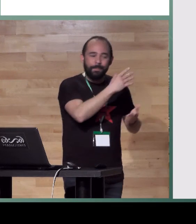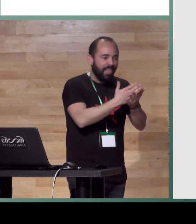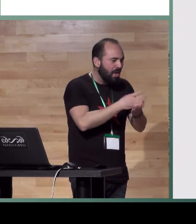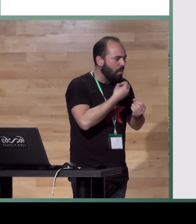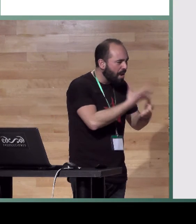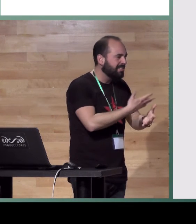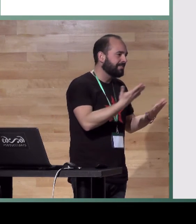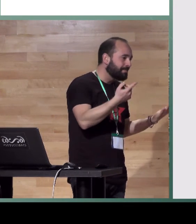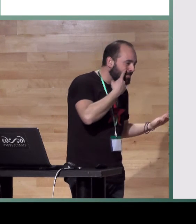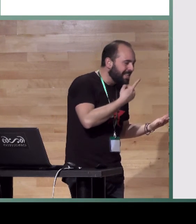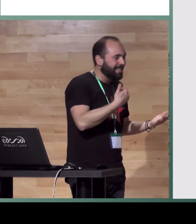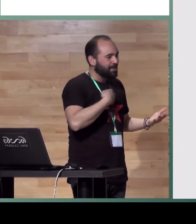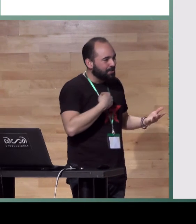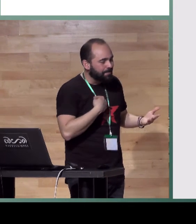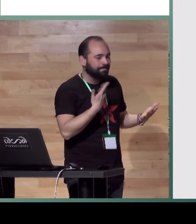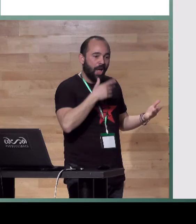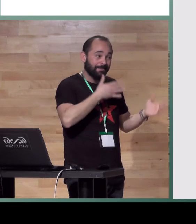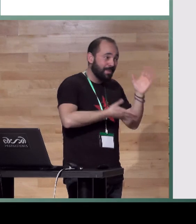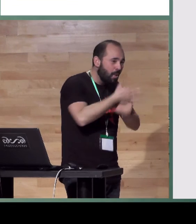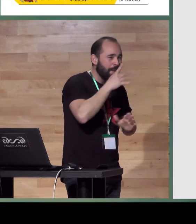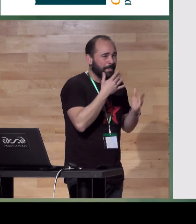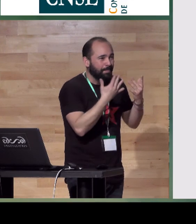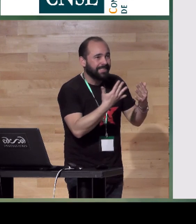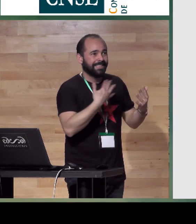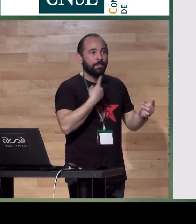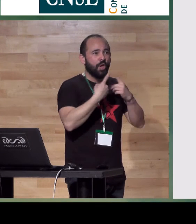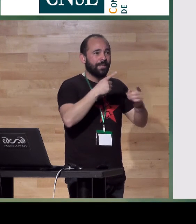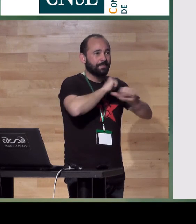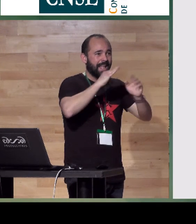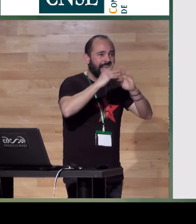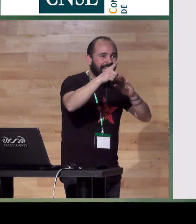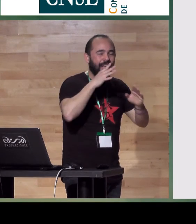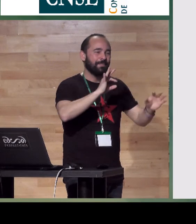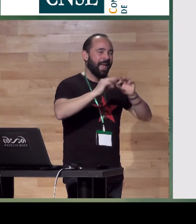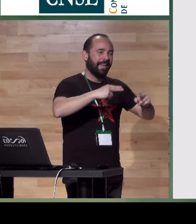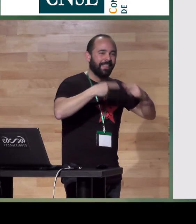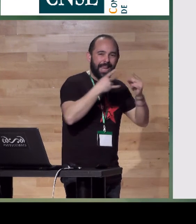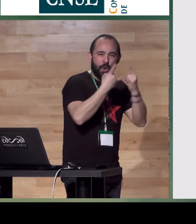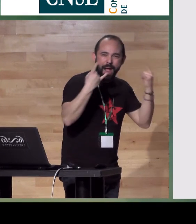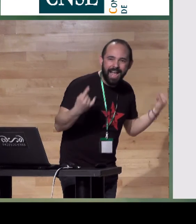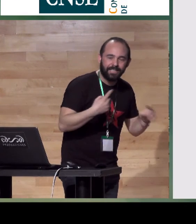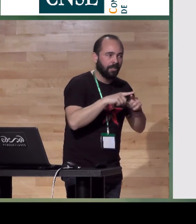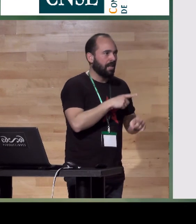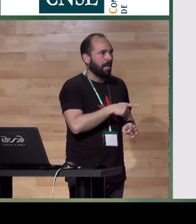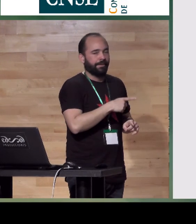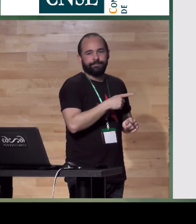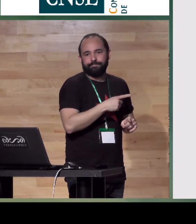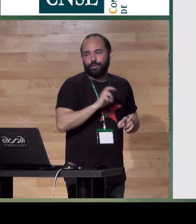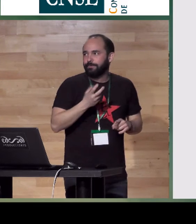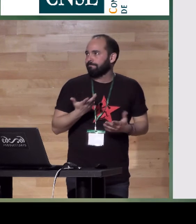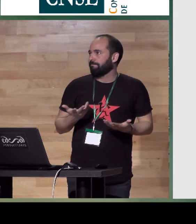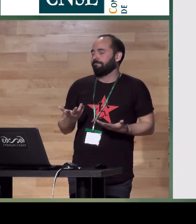Al final, la mediadora le cuenta: mira, me voy, tengo prisa porque mi novio me espera en casa para cenar.